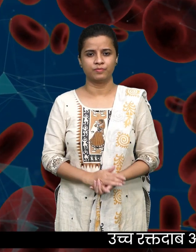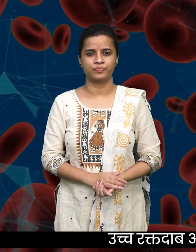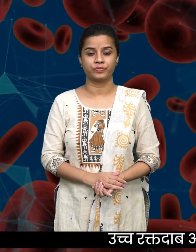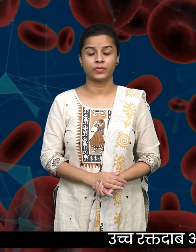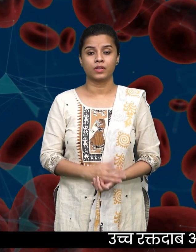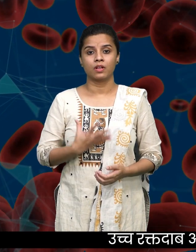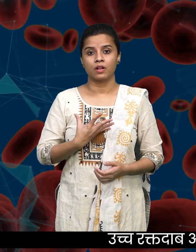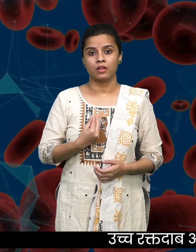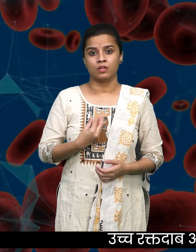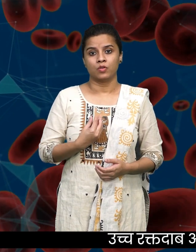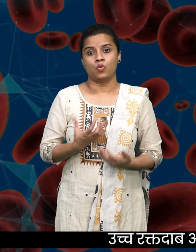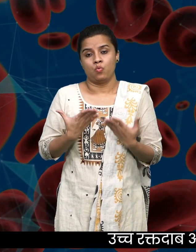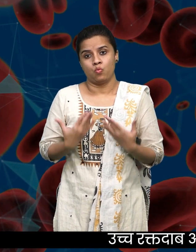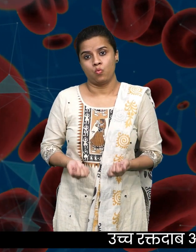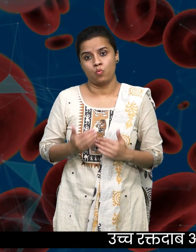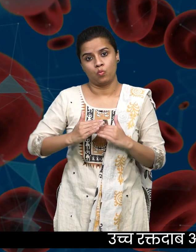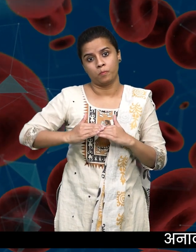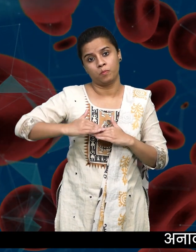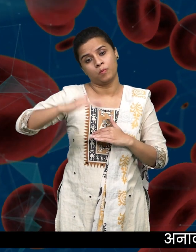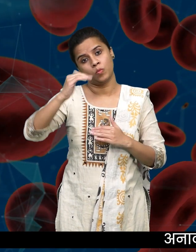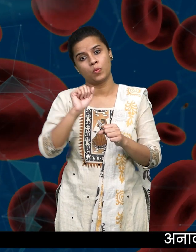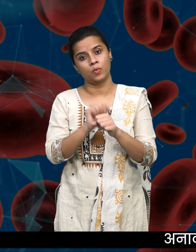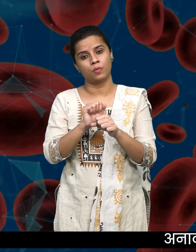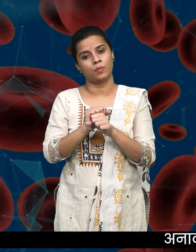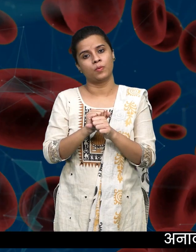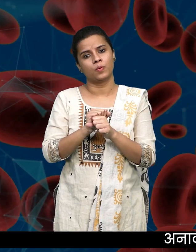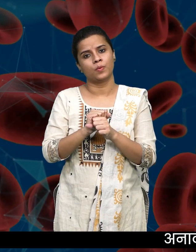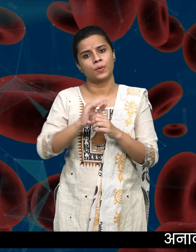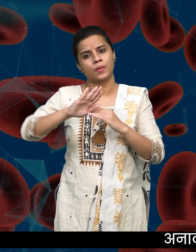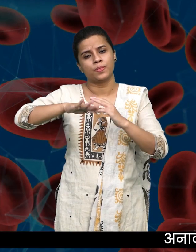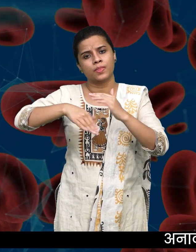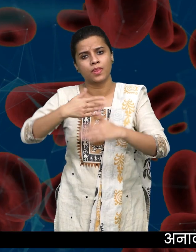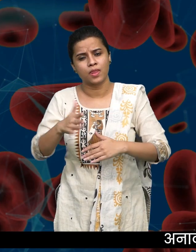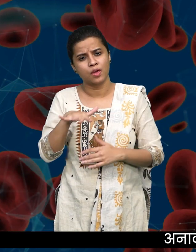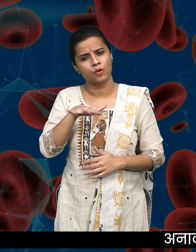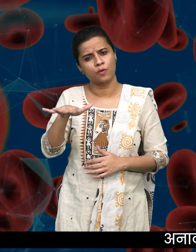उच्च रक्तदाब असलेल्या व्यक्तीच्या रक्तवाहिन्यांमध्ये अनावश्यक तणाव निर्माण होतात.